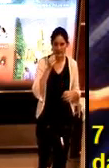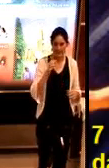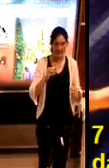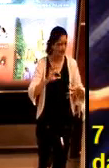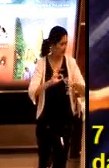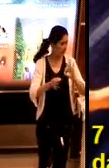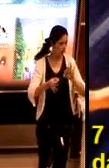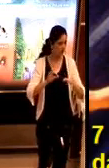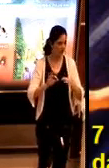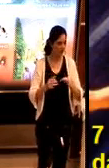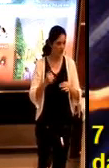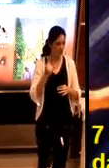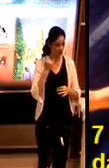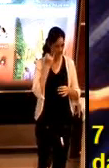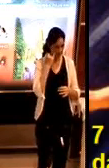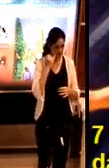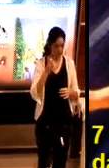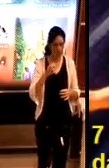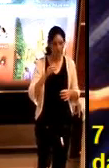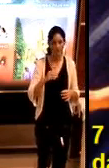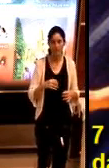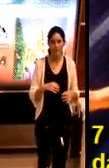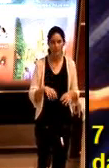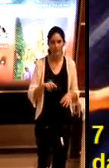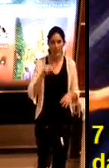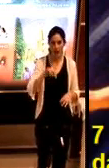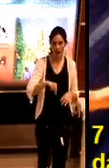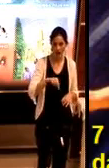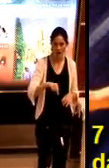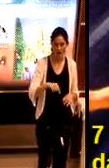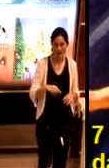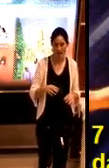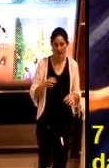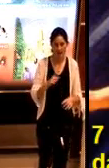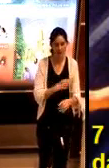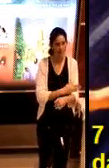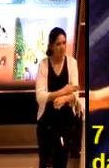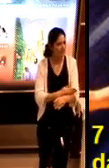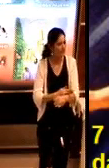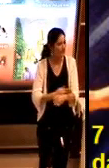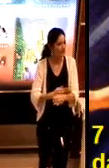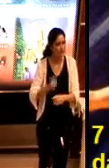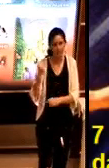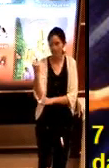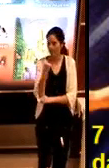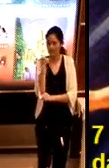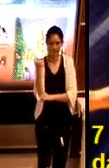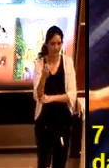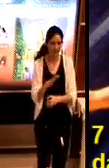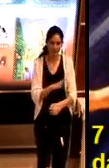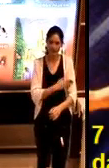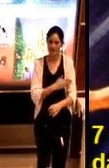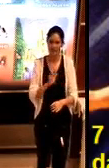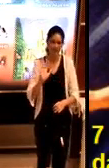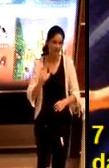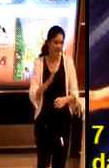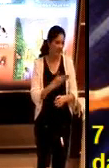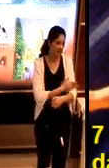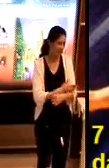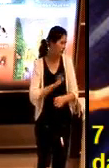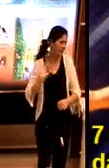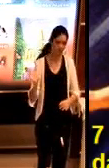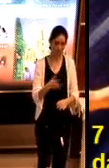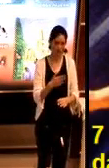La hora más solemne de la historia es ahora. Y hermanos, yo quiero recalcar, algunos dicen, pero Pastor